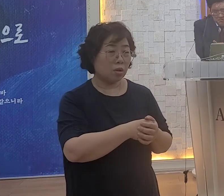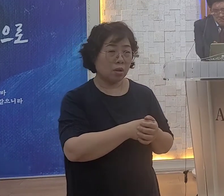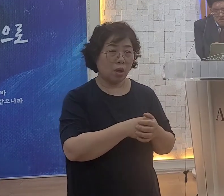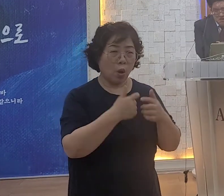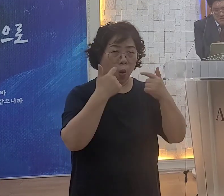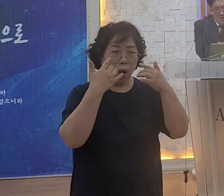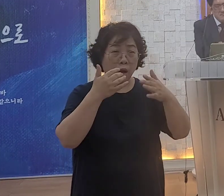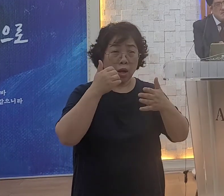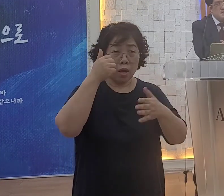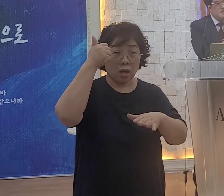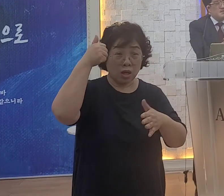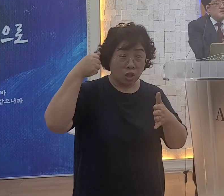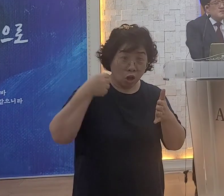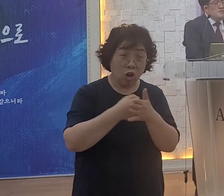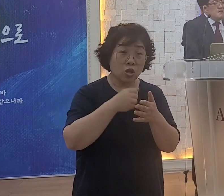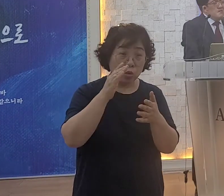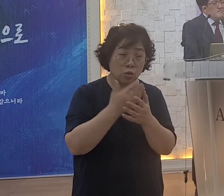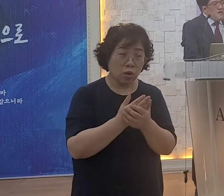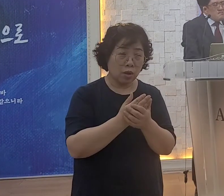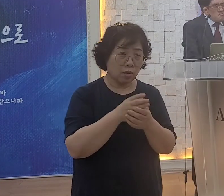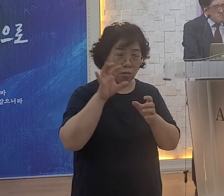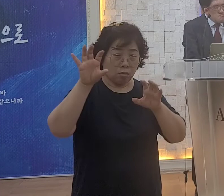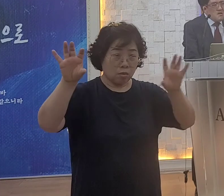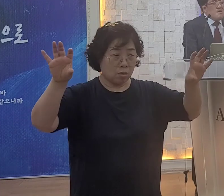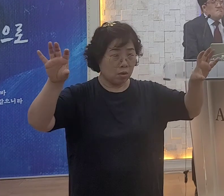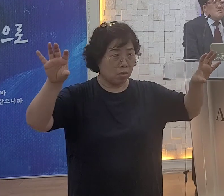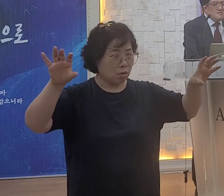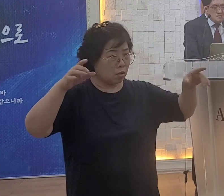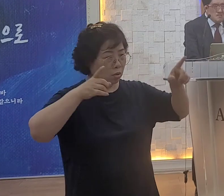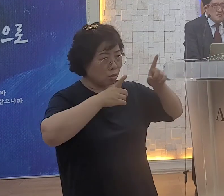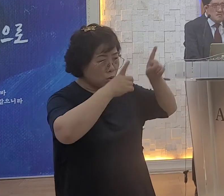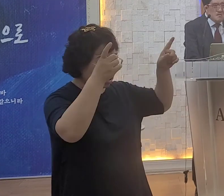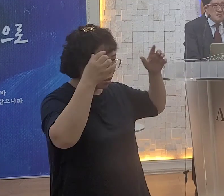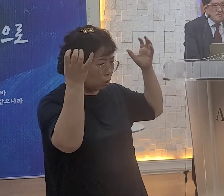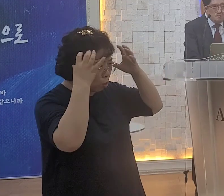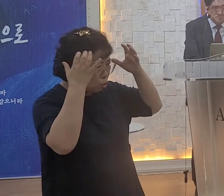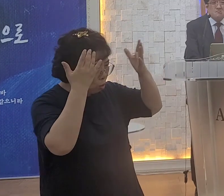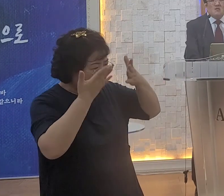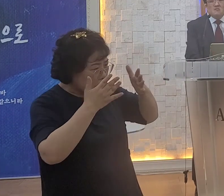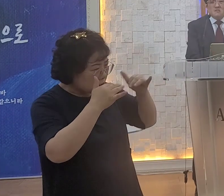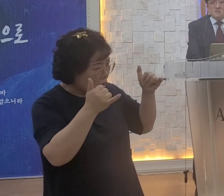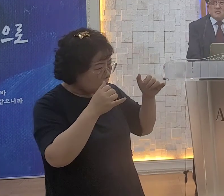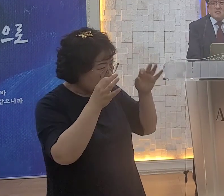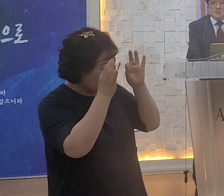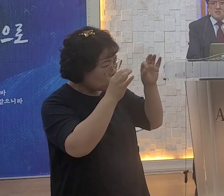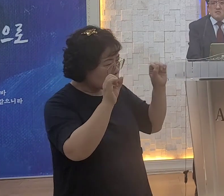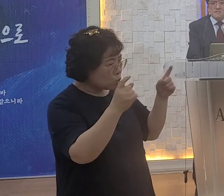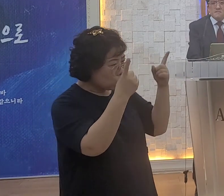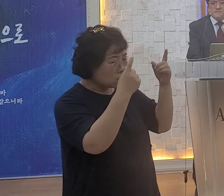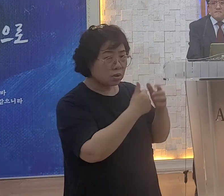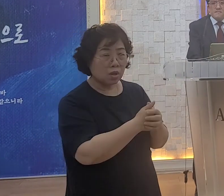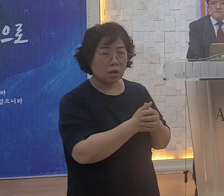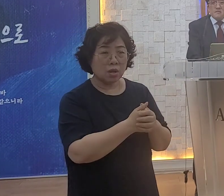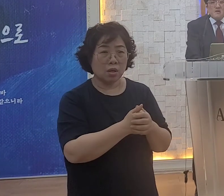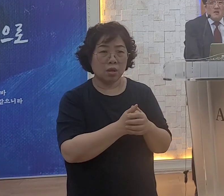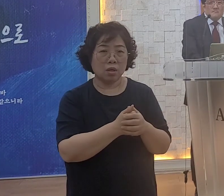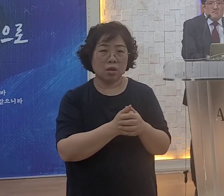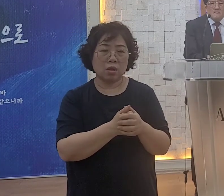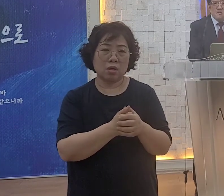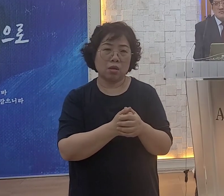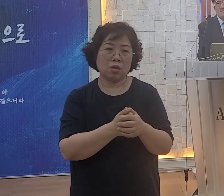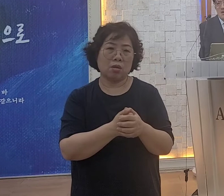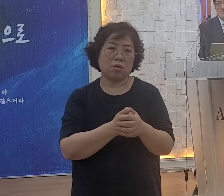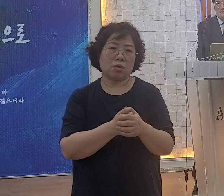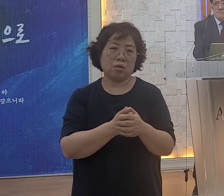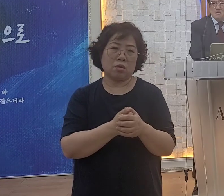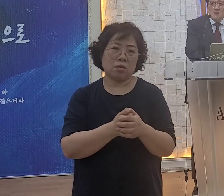그 지옥에 간 사람들이 얼마나 고통당하고 있는지를 본 순간 이게 그냥